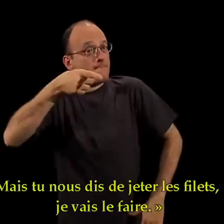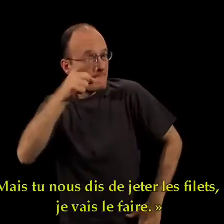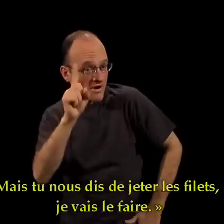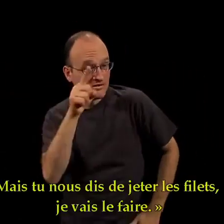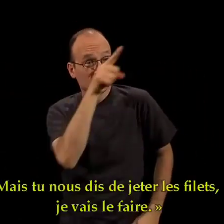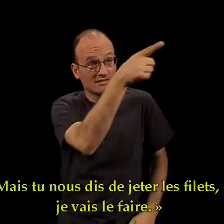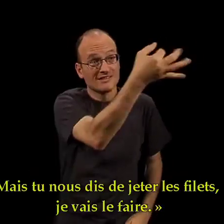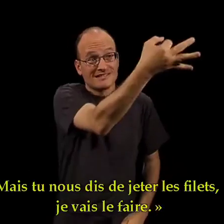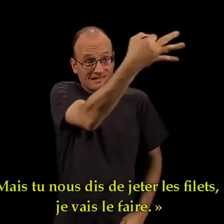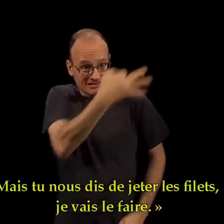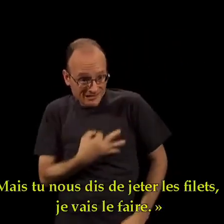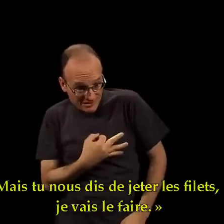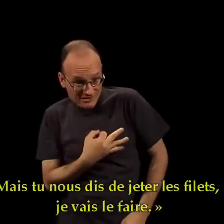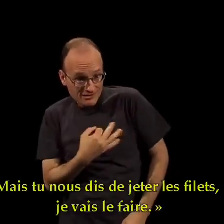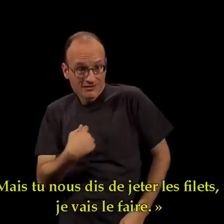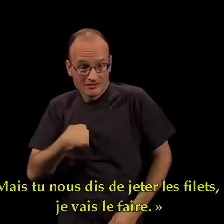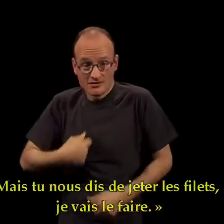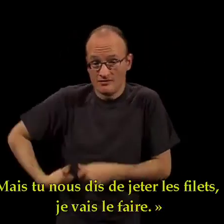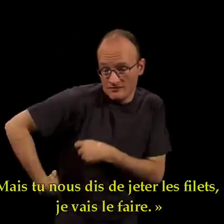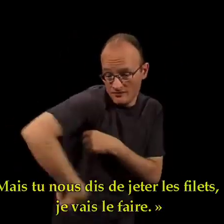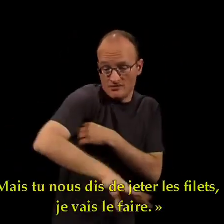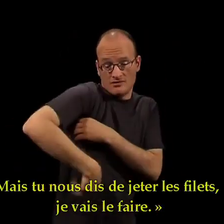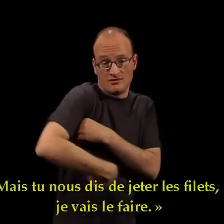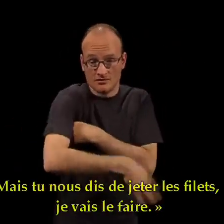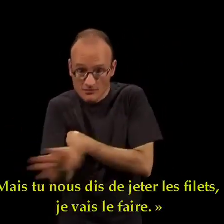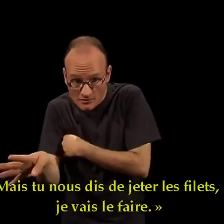Mais tu nous dis de jeter les filets, je vais le faire.